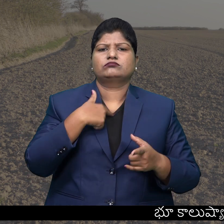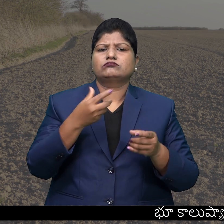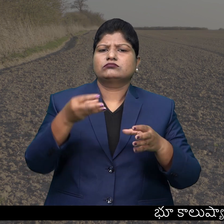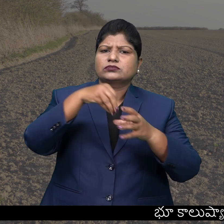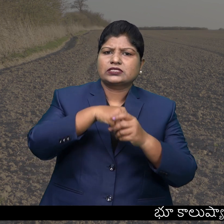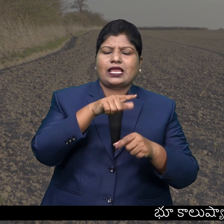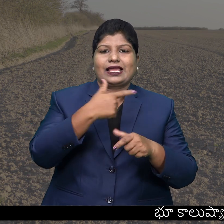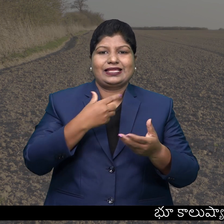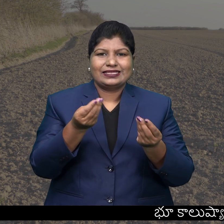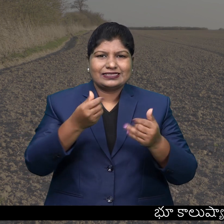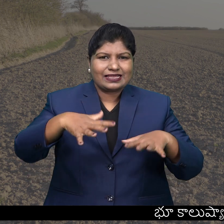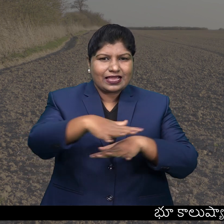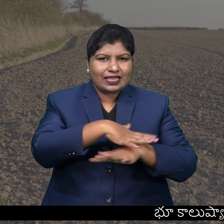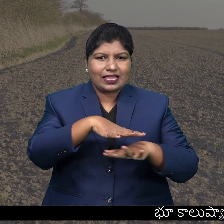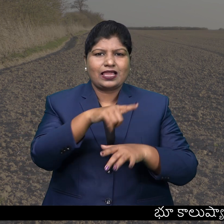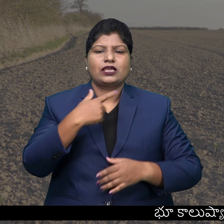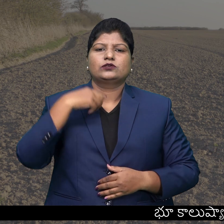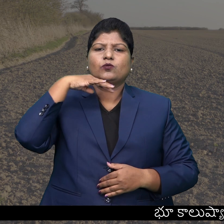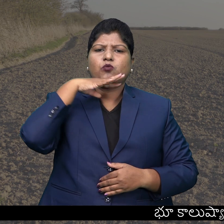కాలుష్యానికి దోహదం చేస్తుంది.